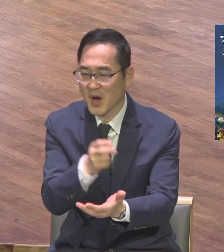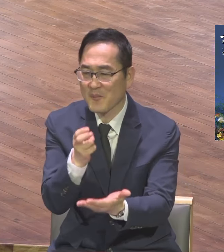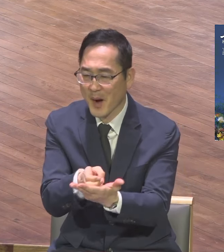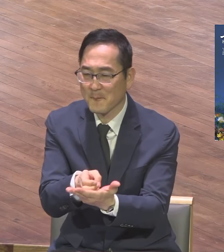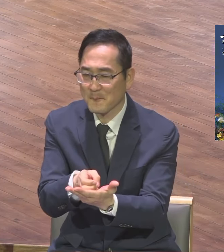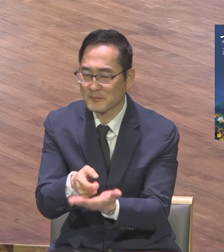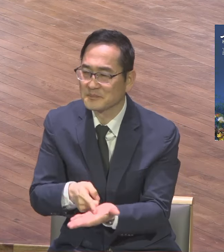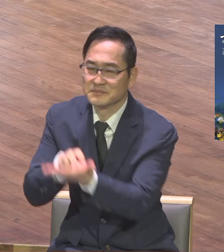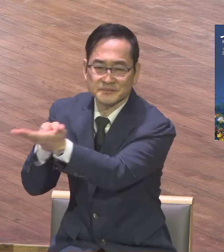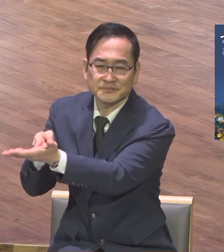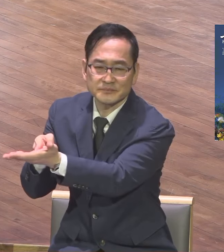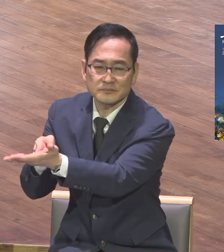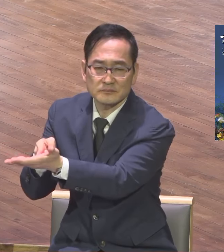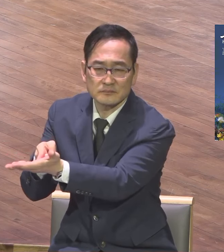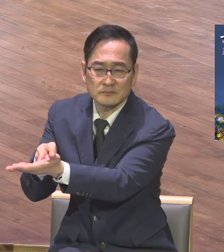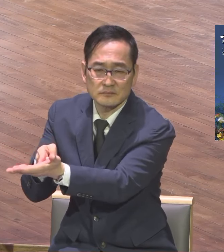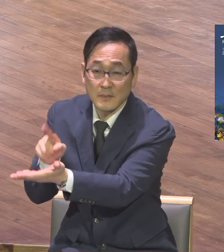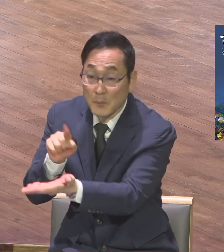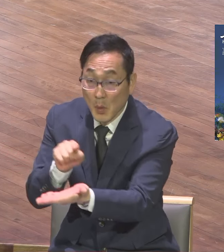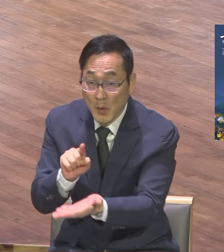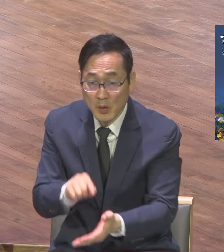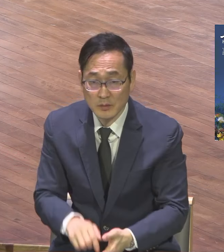됐어요. 쉽게 설명하면